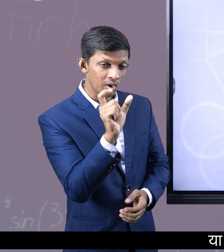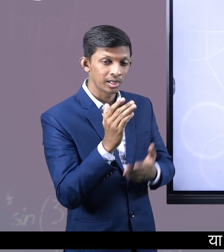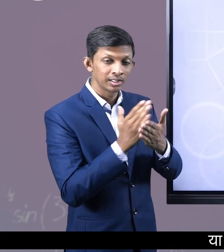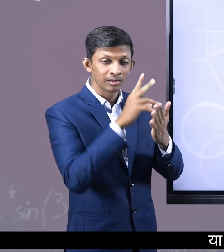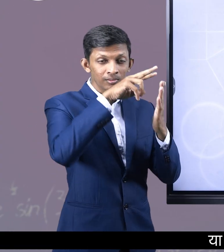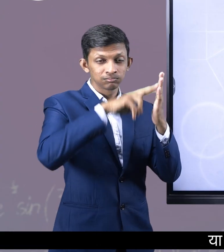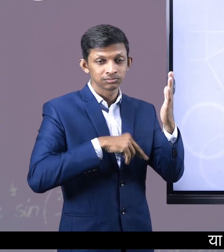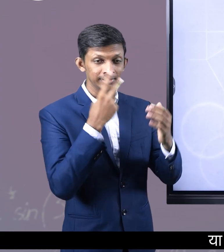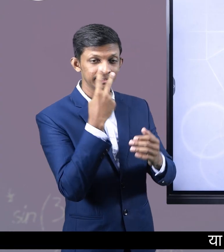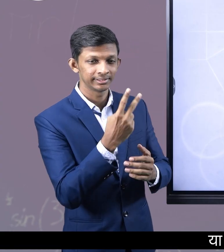धड्यातील कीवर्ड आहेत: